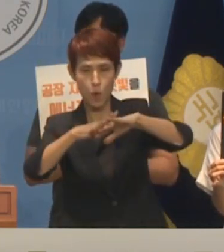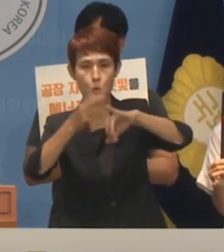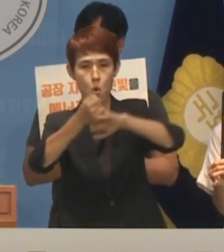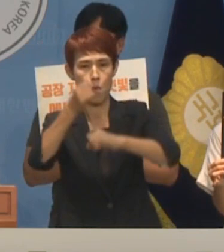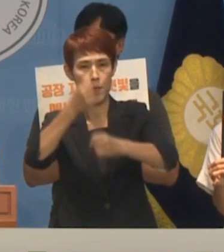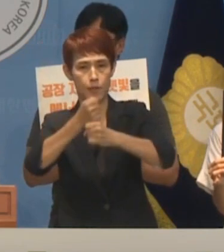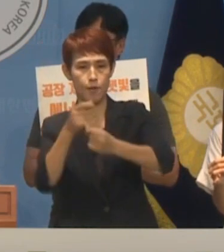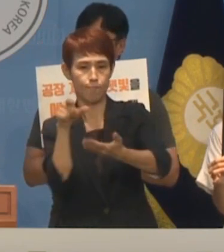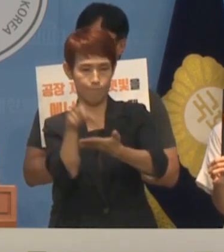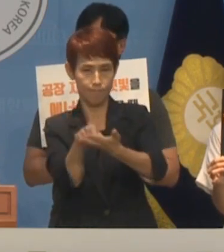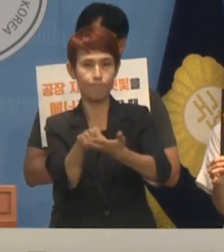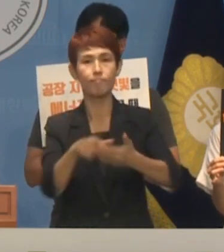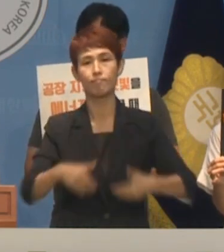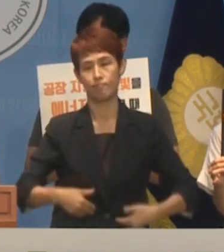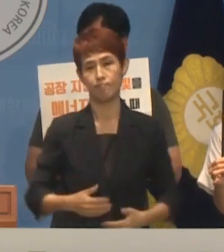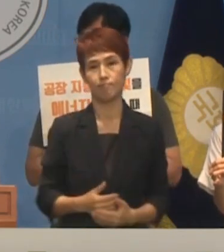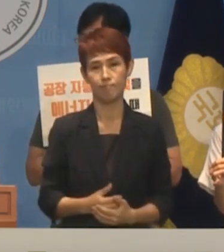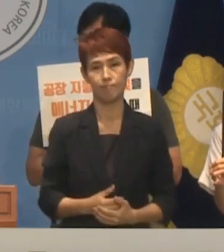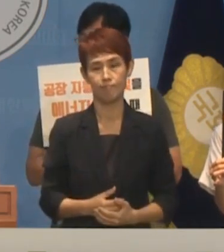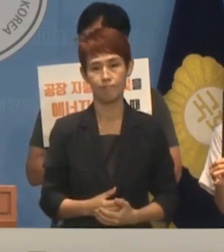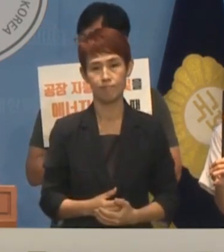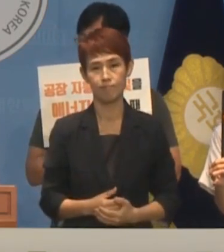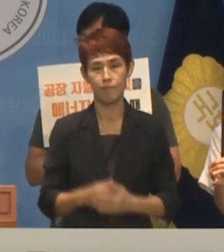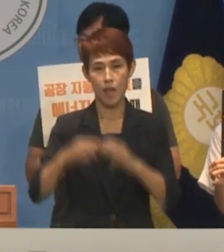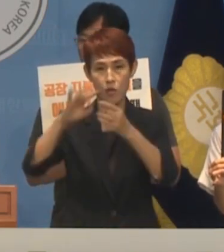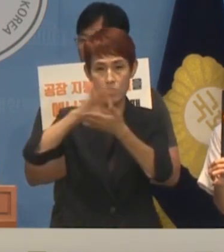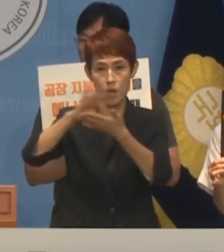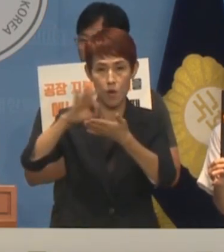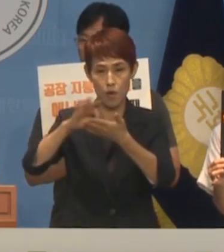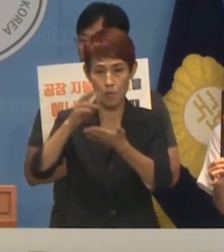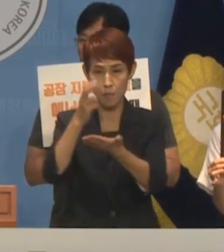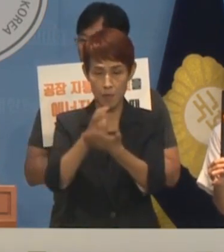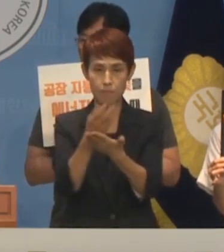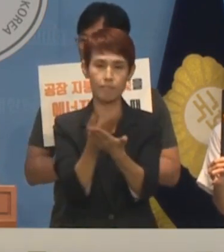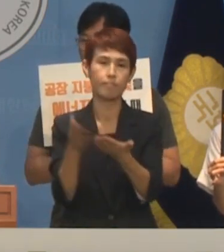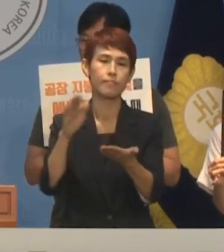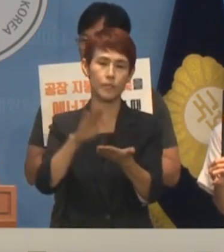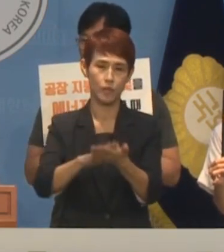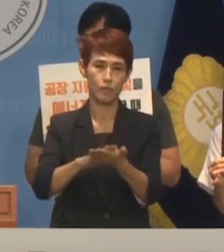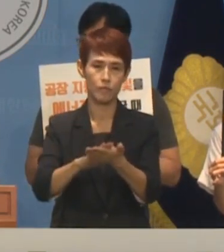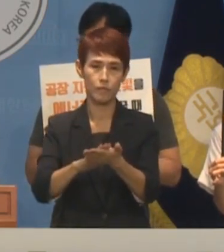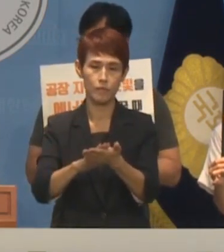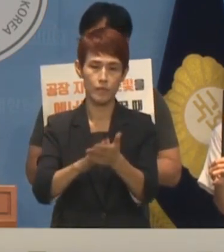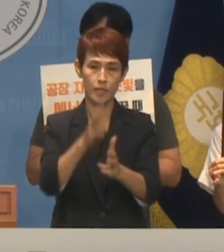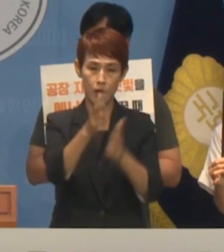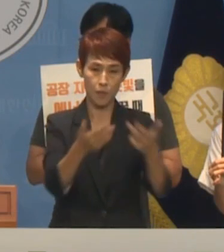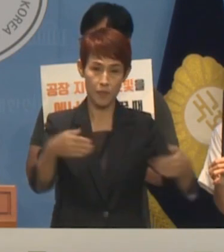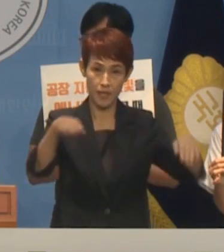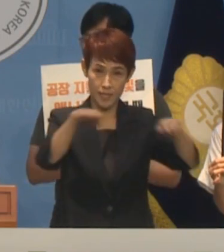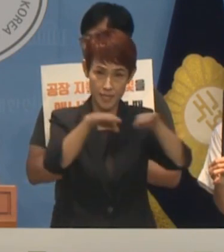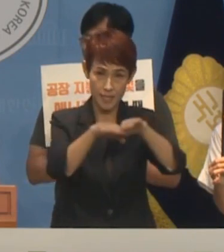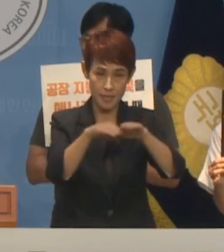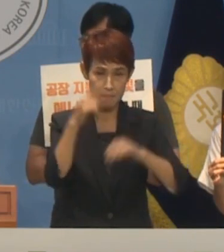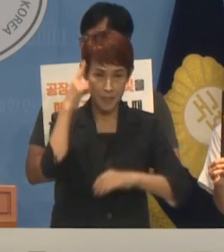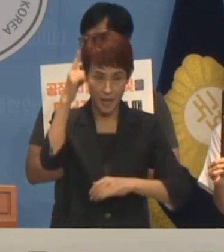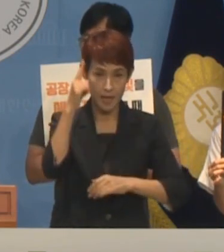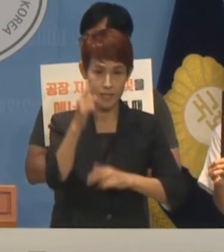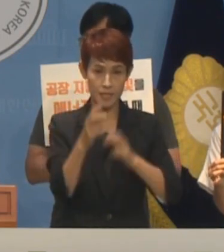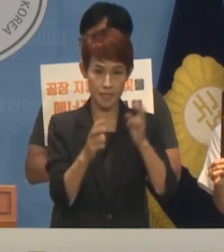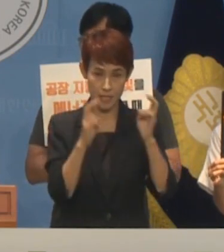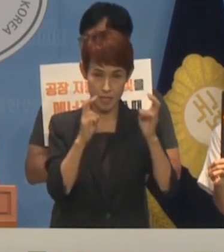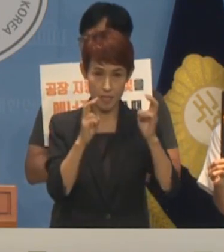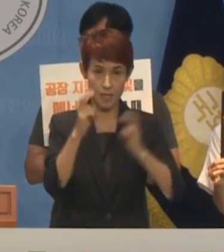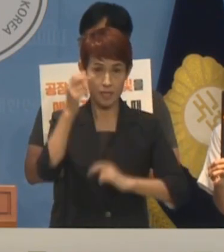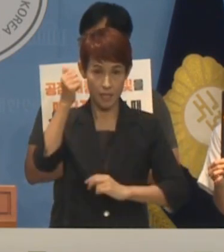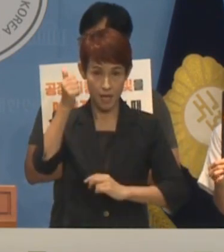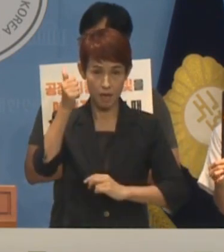내용을 담고 있습니다. 우선 에너지 이용 합리화법 개정을 통해 산업단지 개발 사업 주관자가 수립하여